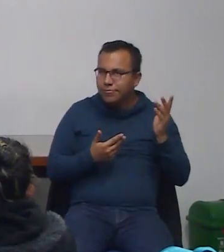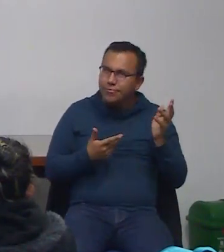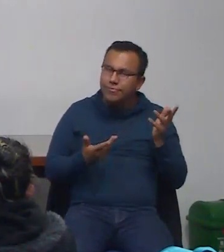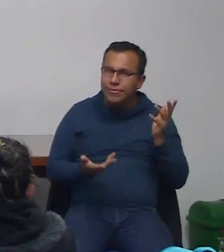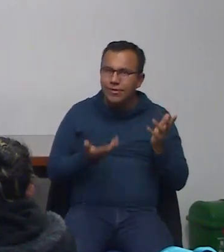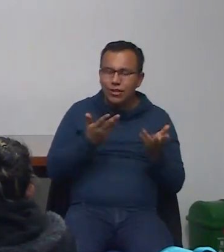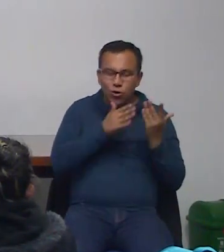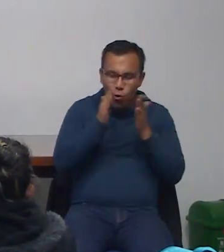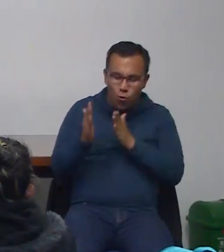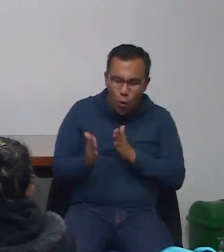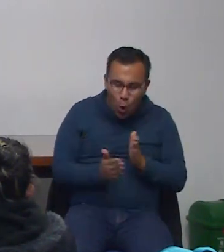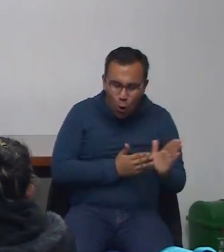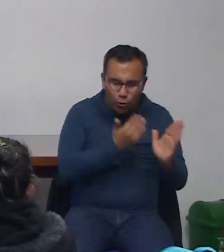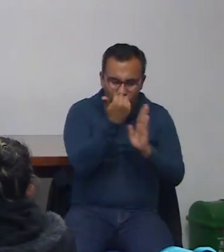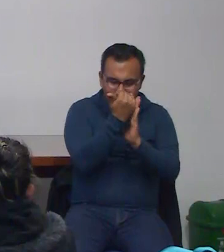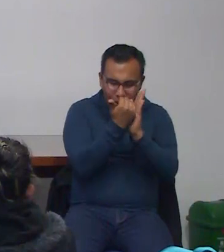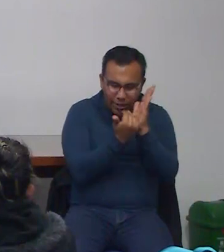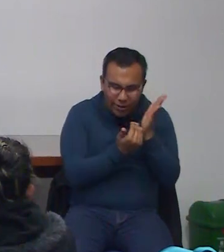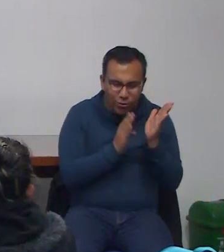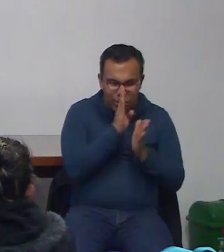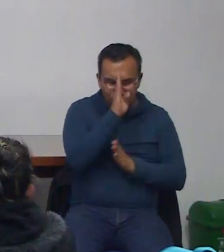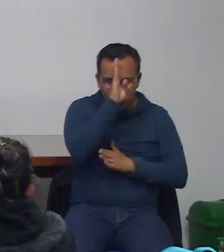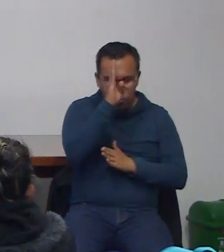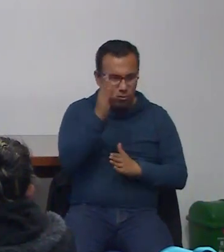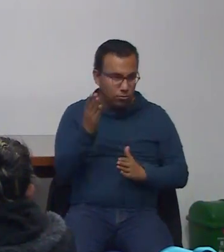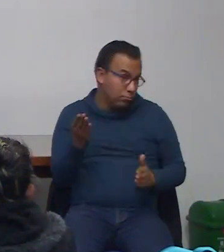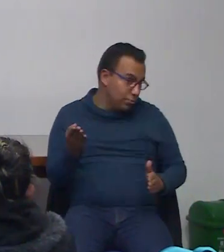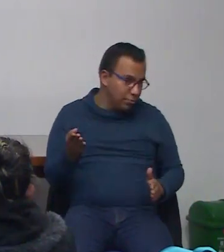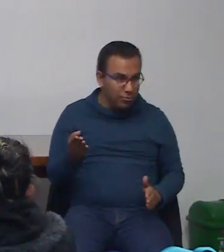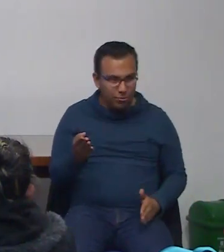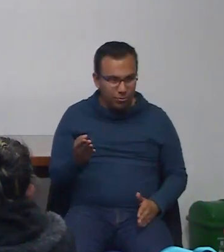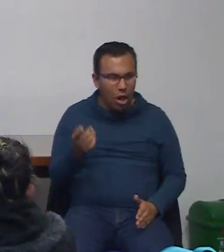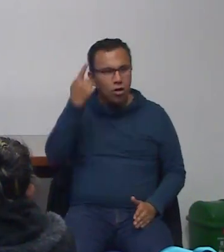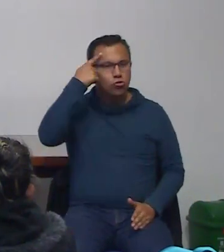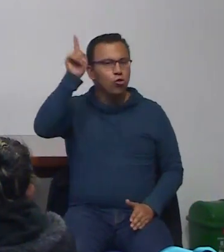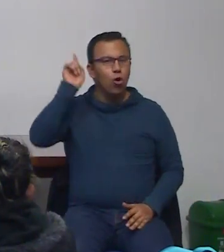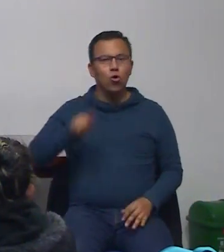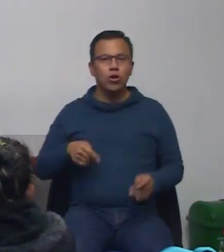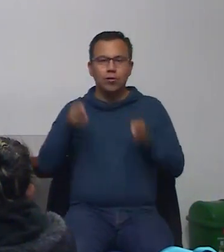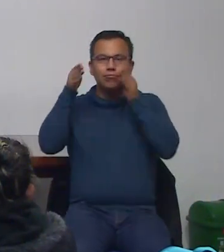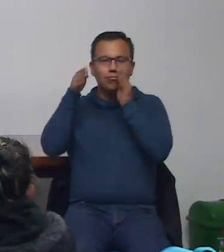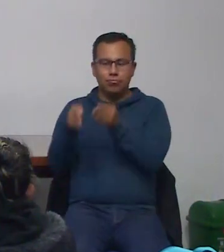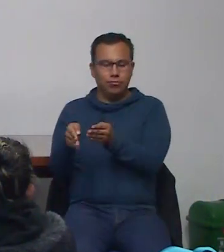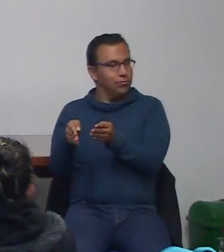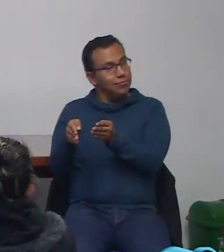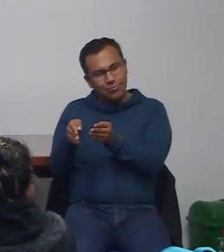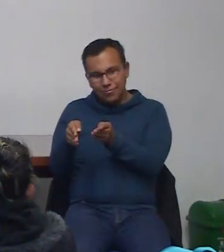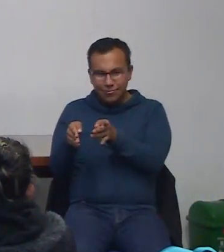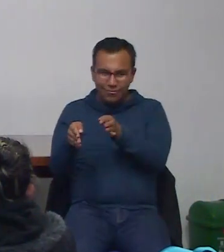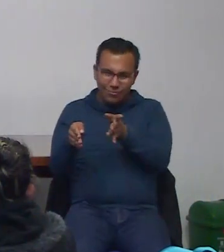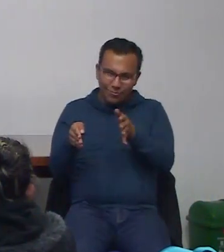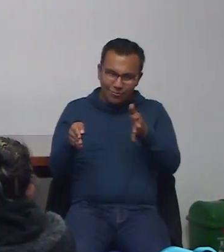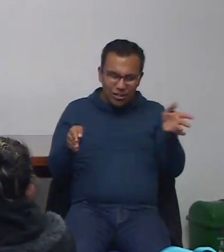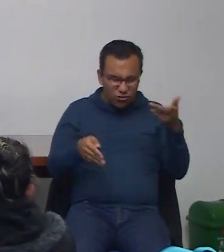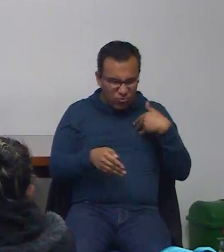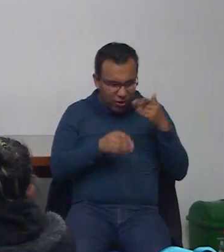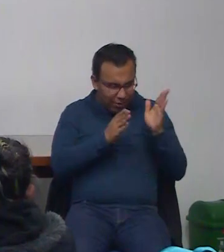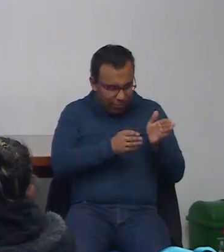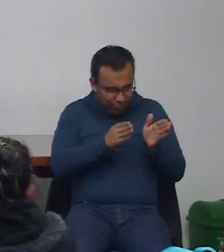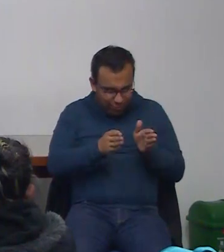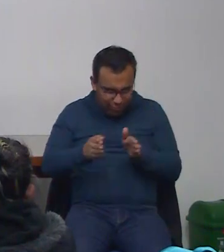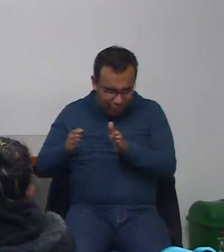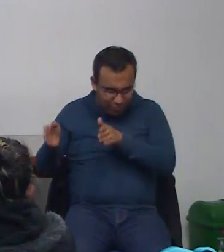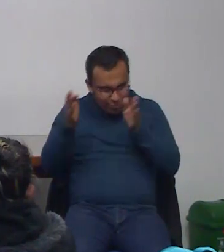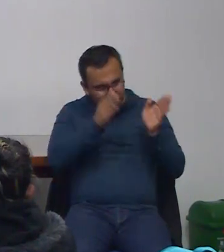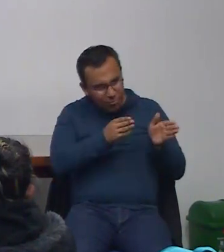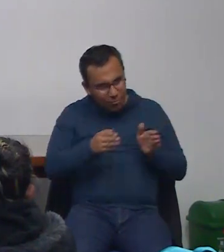de de de una organización de unos hábitos Sí porque pues todo esto no no pasa solo sino también pasa a través de uno ser muy organizado y